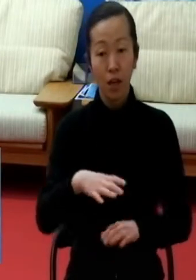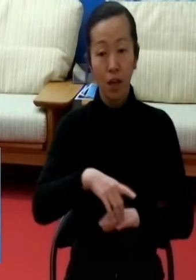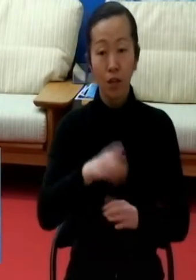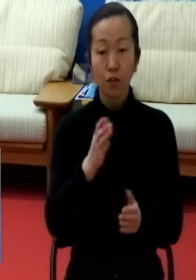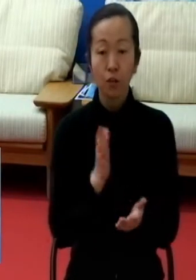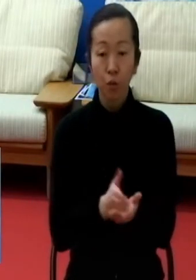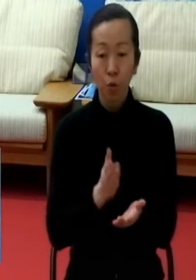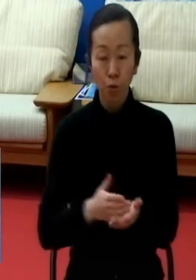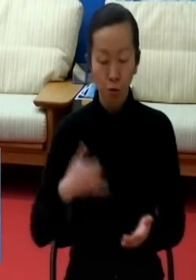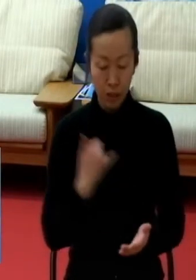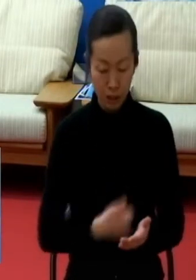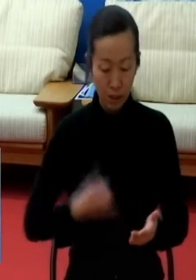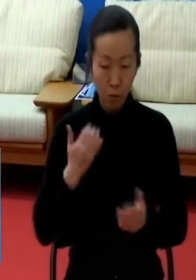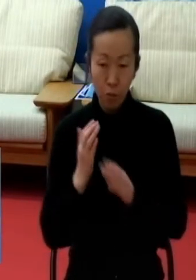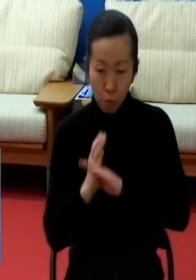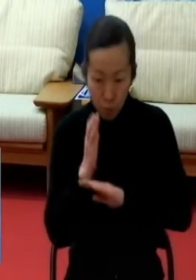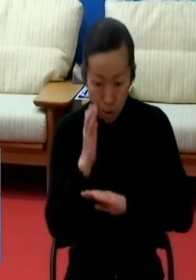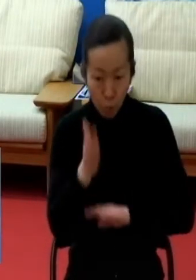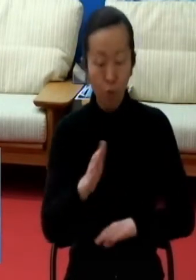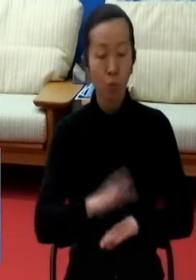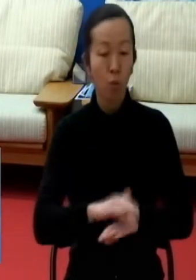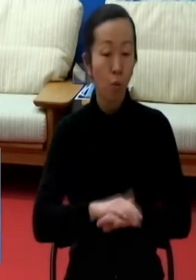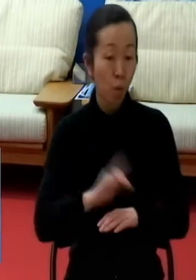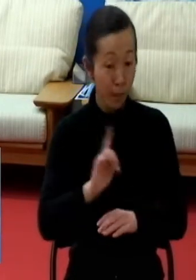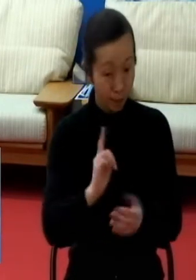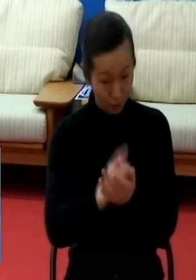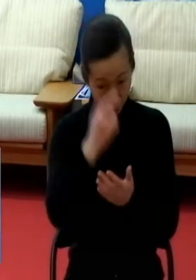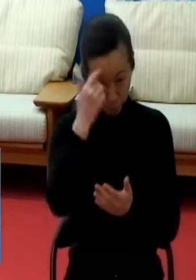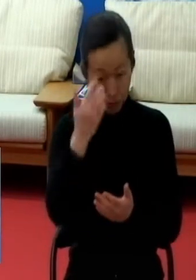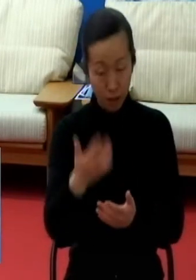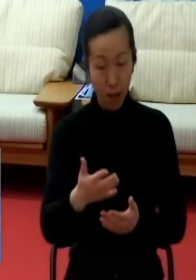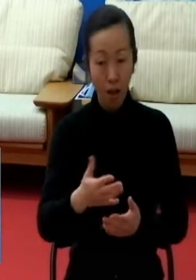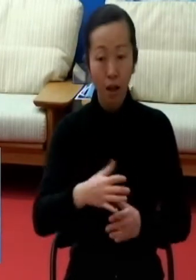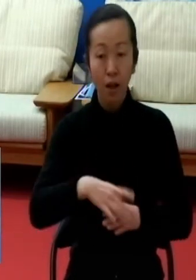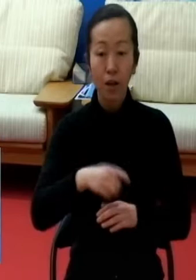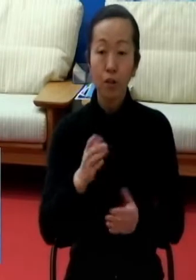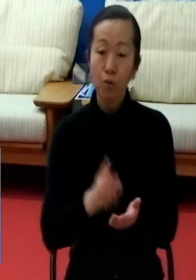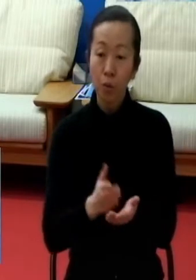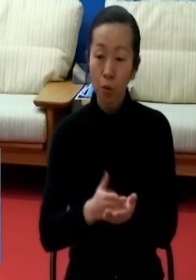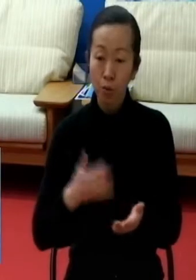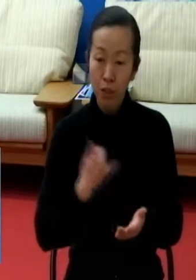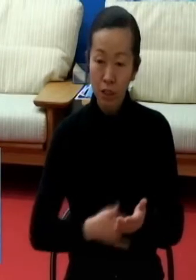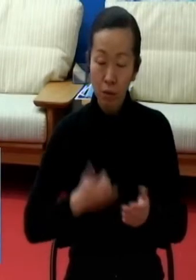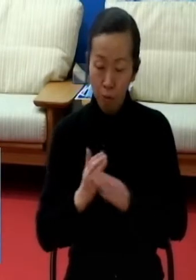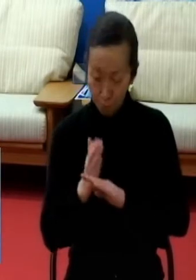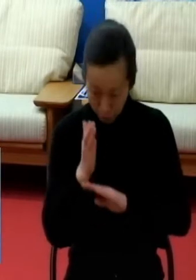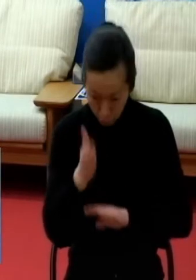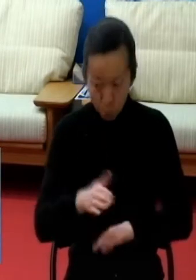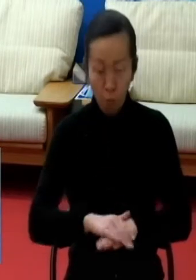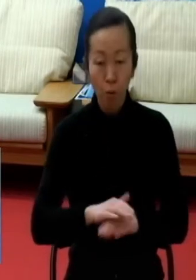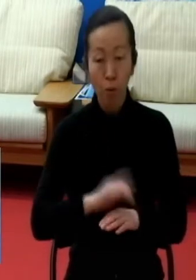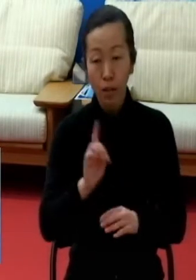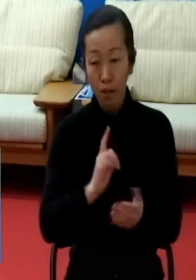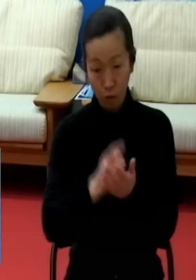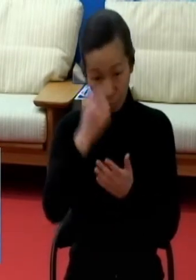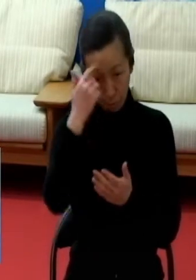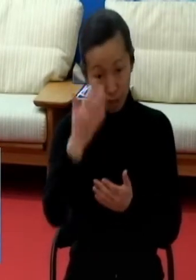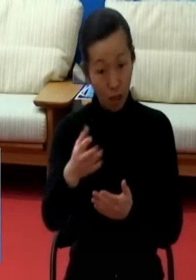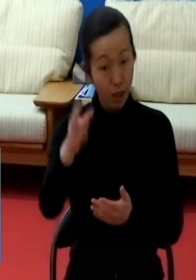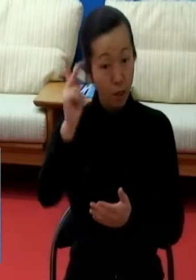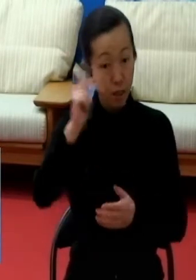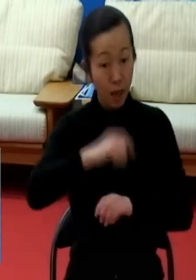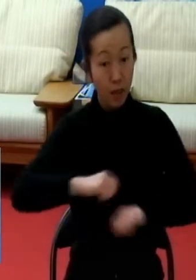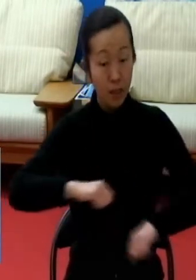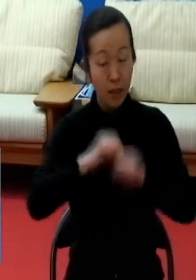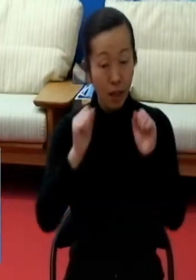하나님의 살아계심과 그 능력을 진정으로 믿을 때만 그 서론 인생을 넘어설 수가 있습니다. それは神が生